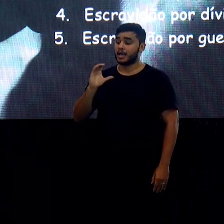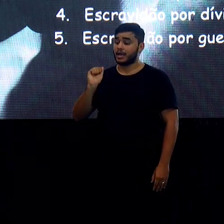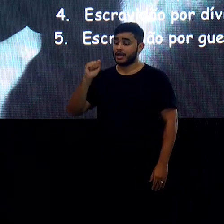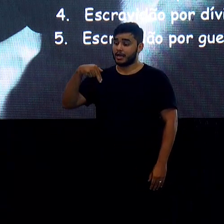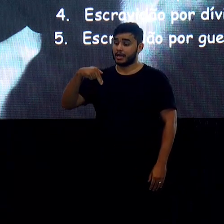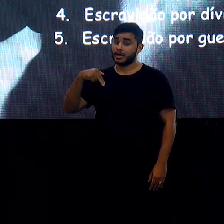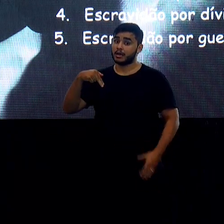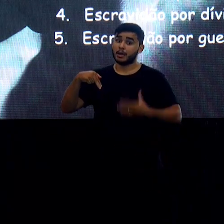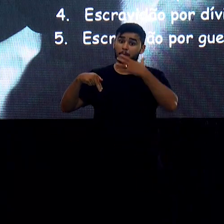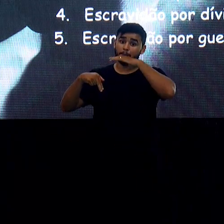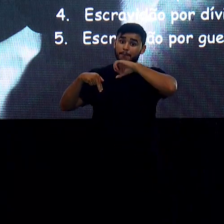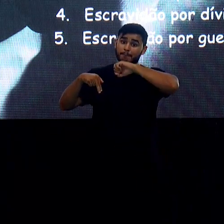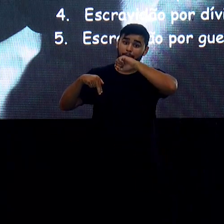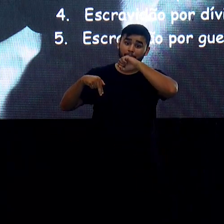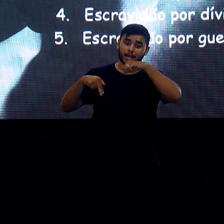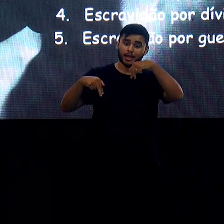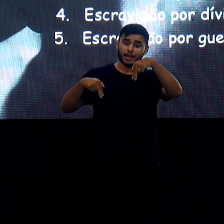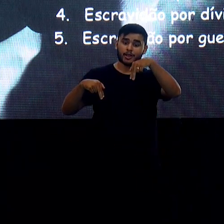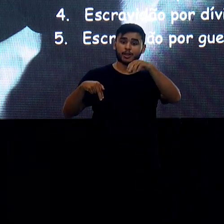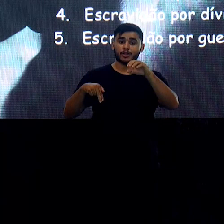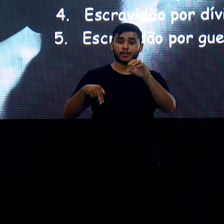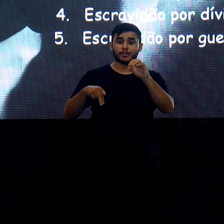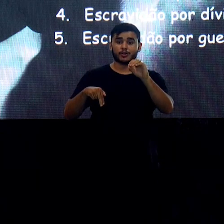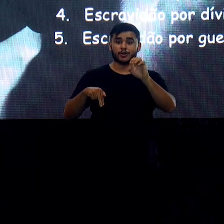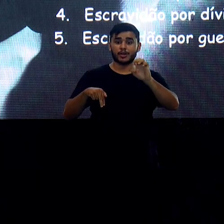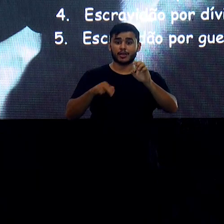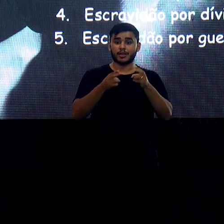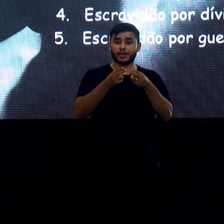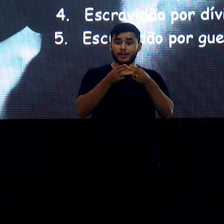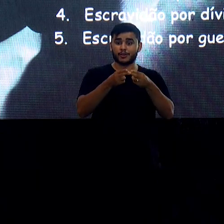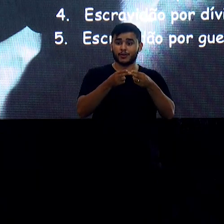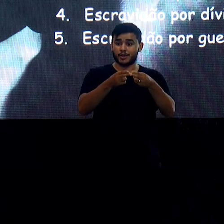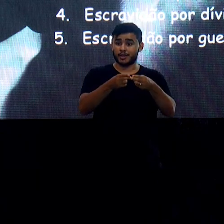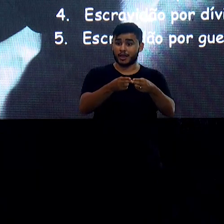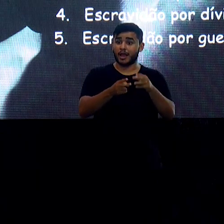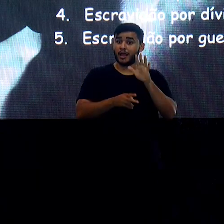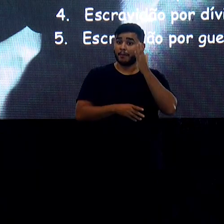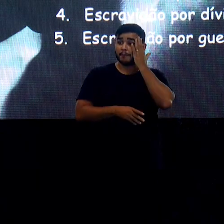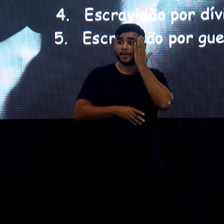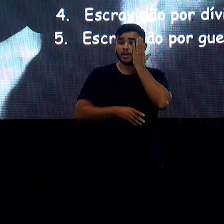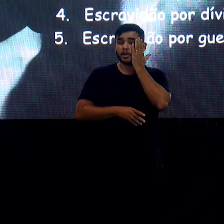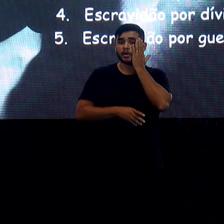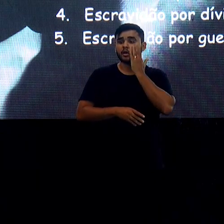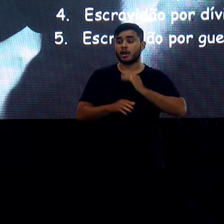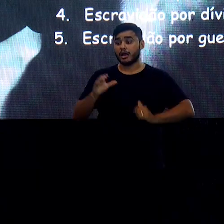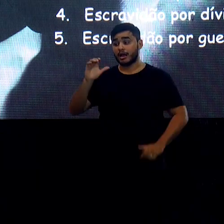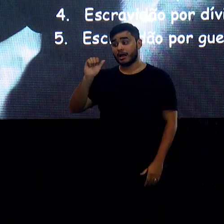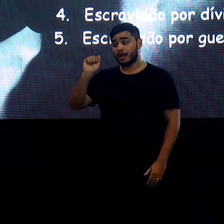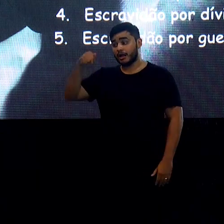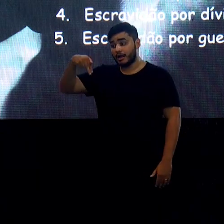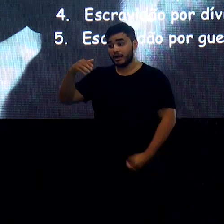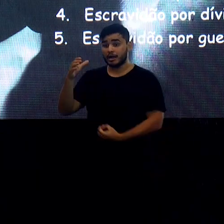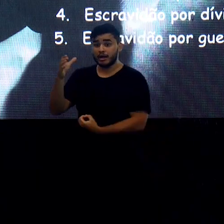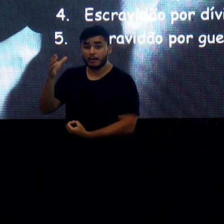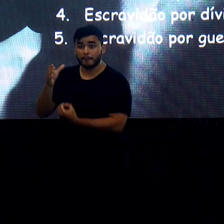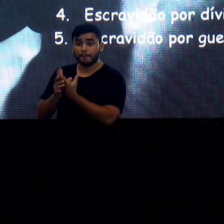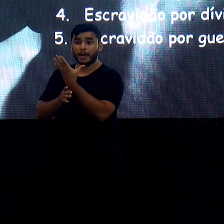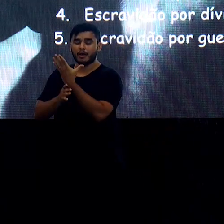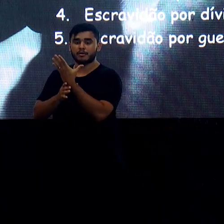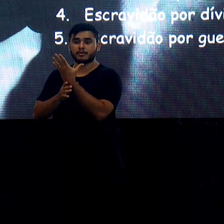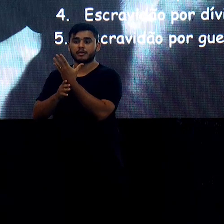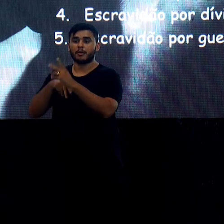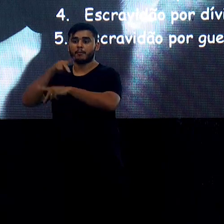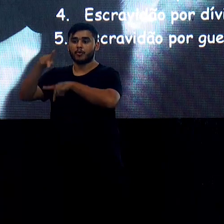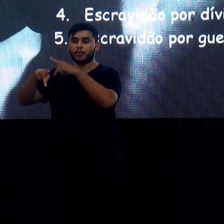amaldiçoado pelo pai, teria dado origem ao povo africano. Então os negros africanos viviam